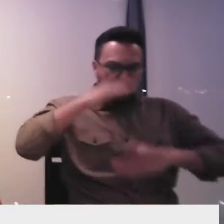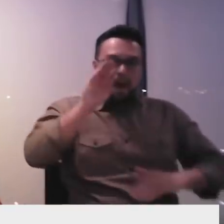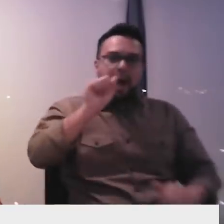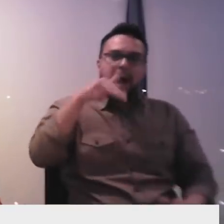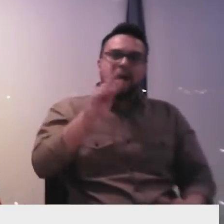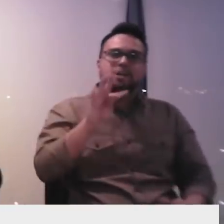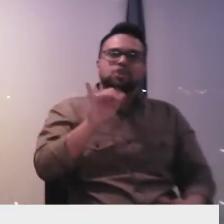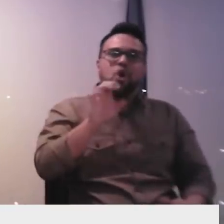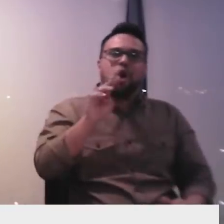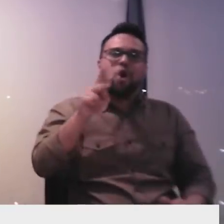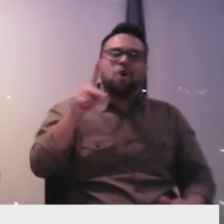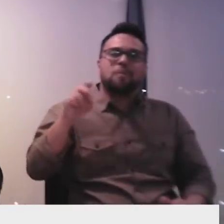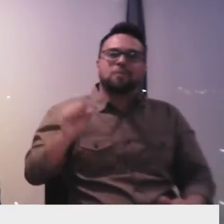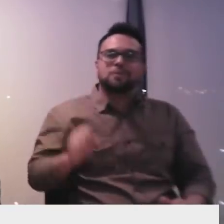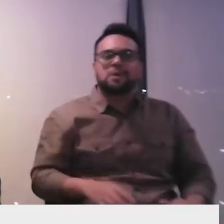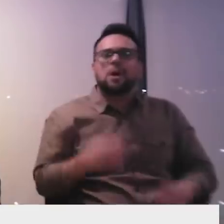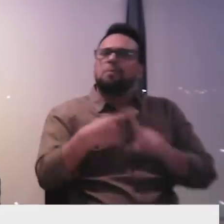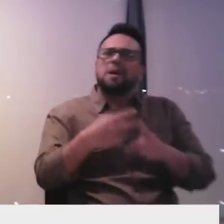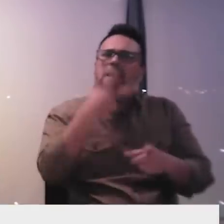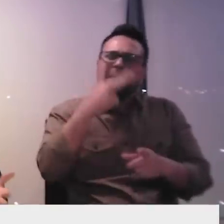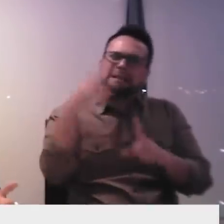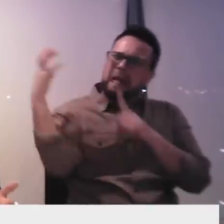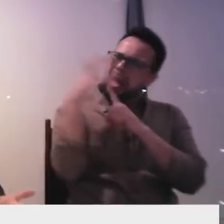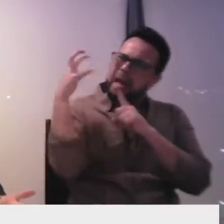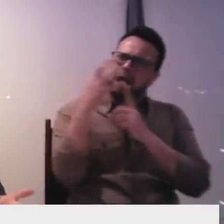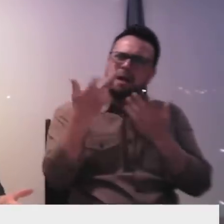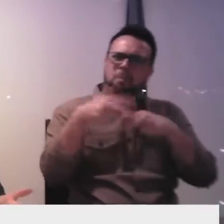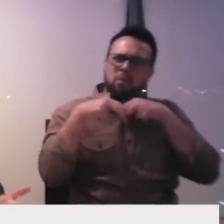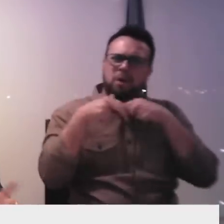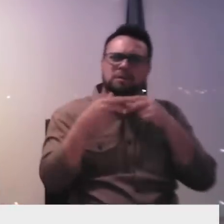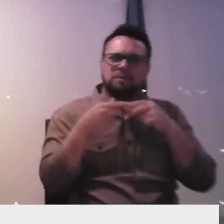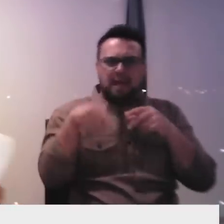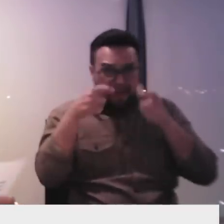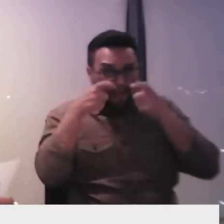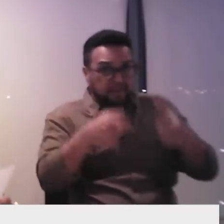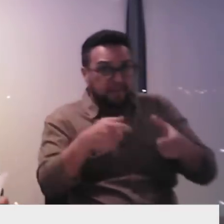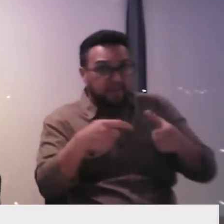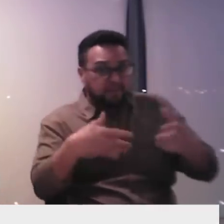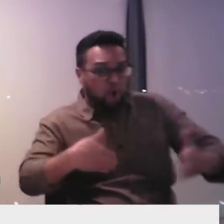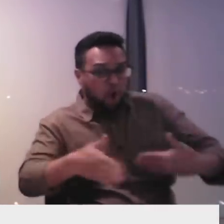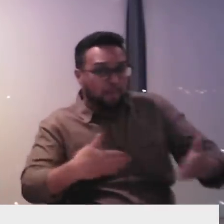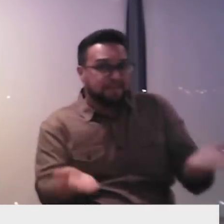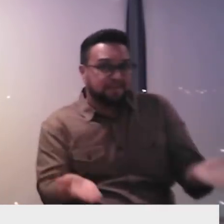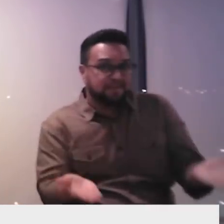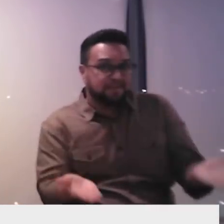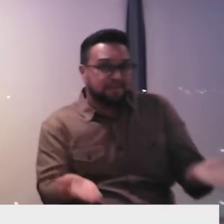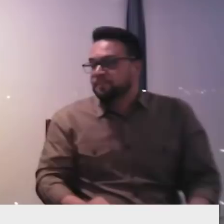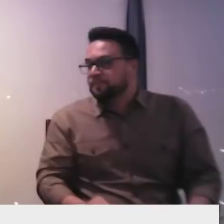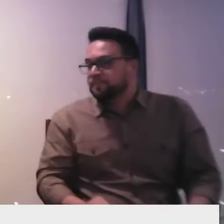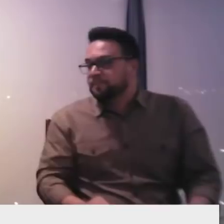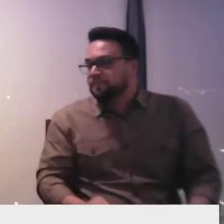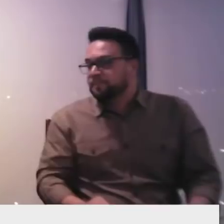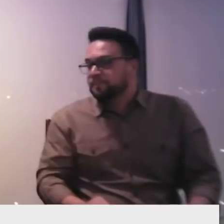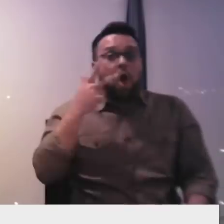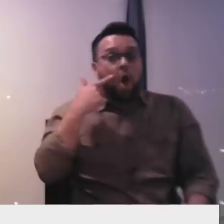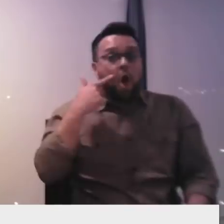vacina. Por que essa pressão por vacina? Será interesse comercial? Olha só, revista